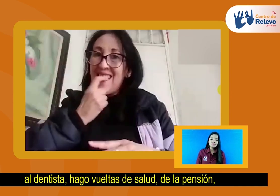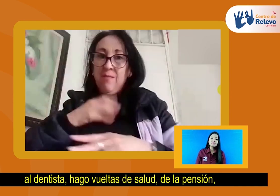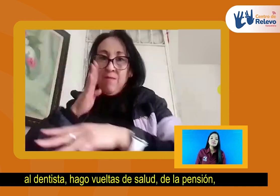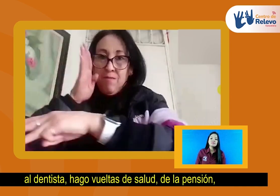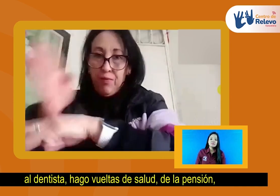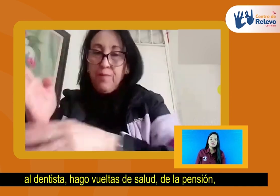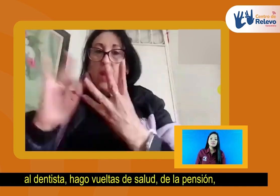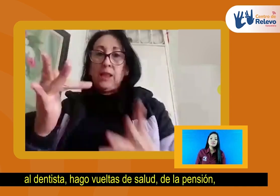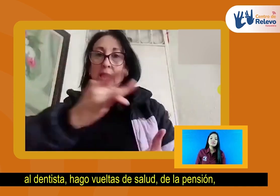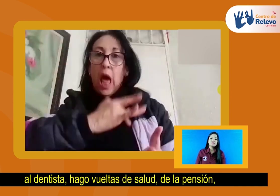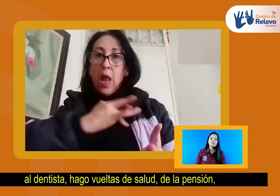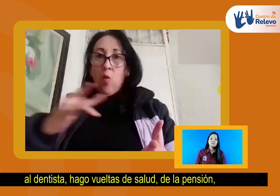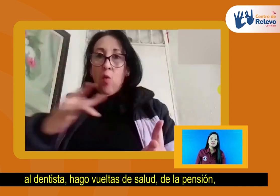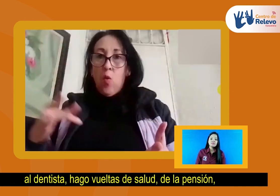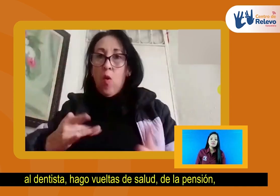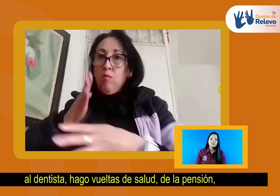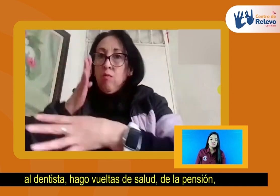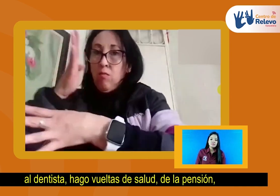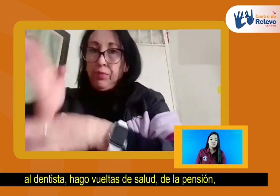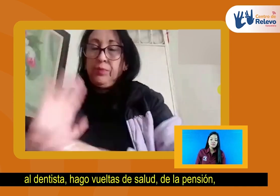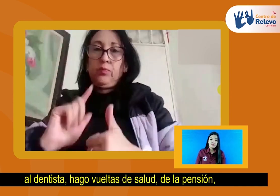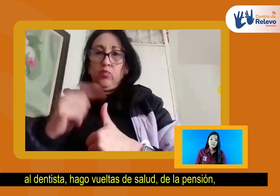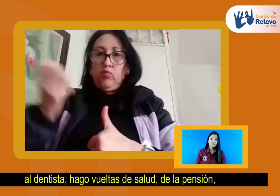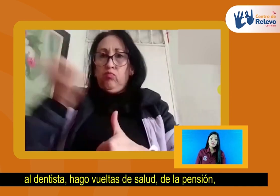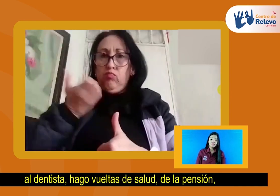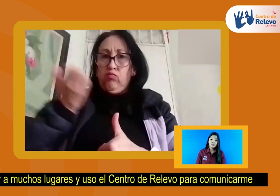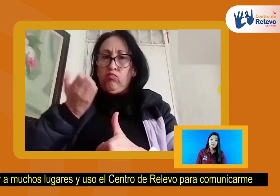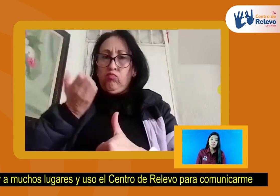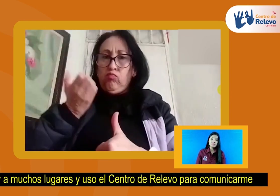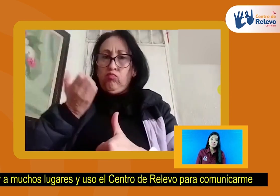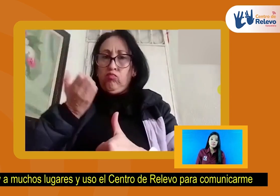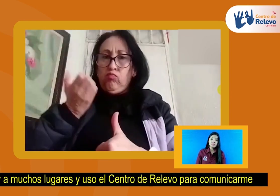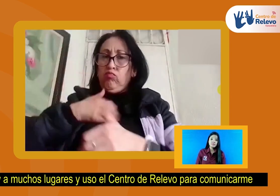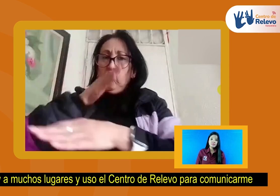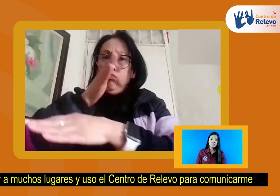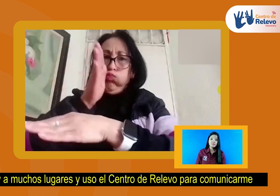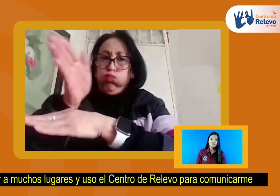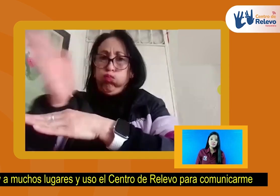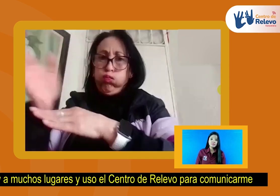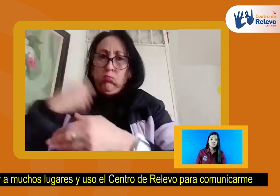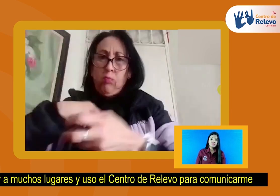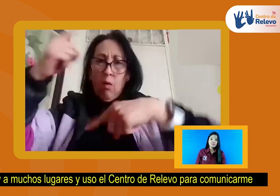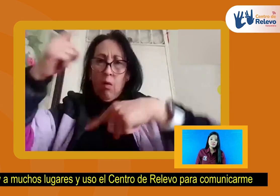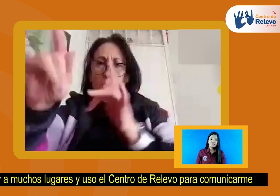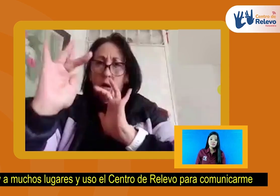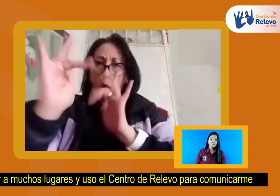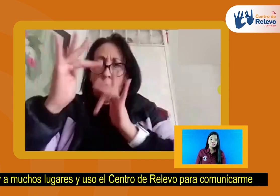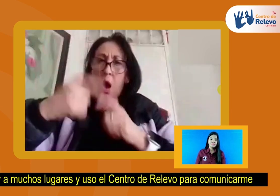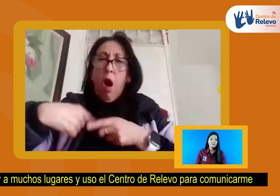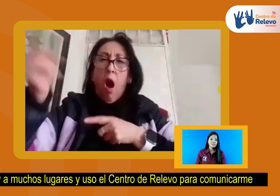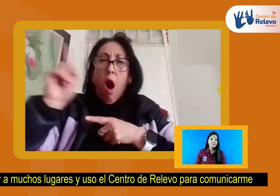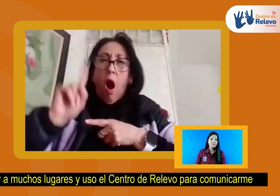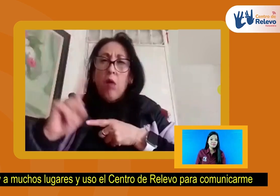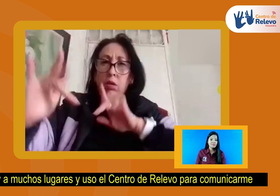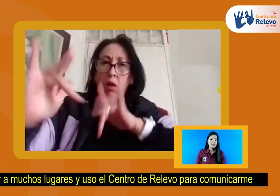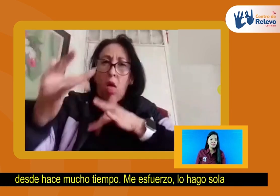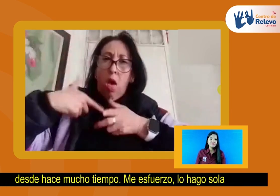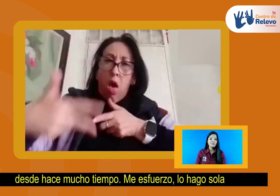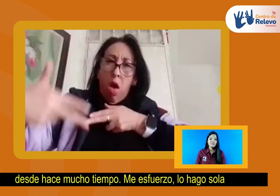Hago vueltas de salud, de la pensión. Voy a muchos lugares y uso el Centro de Relevo para comunicarme desde hace